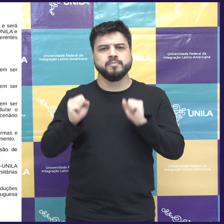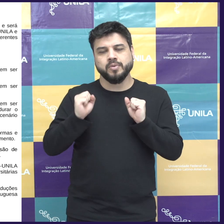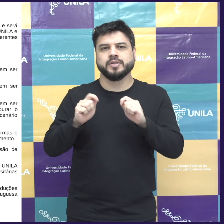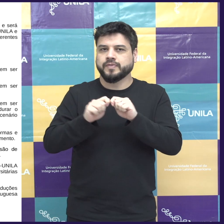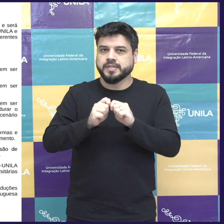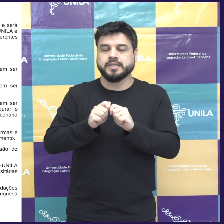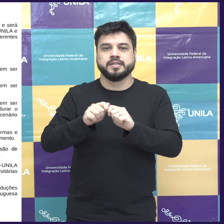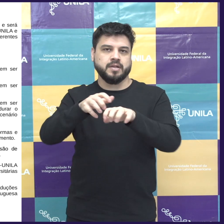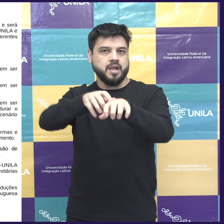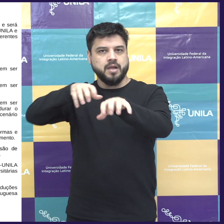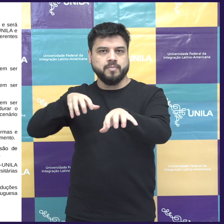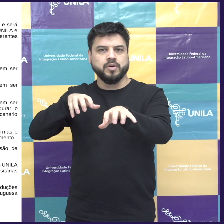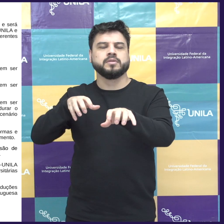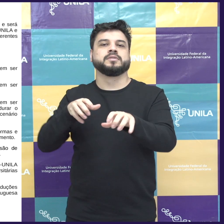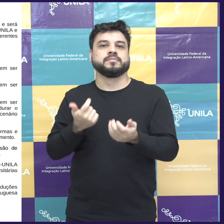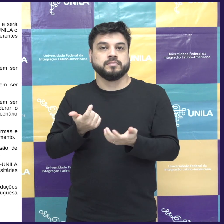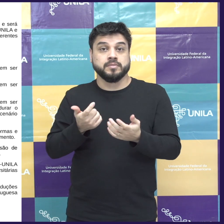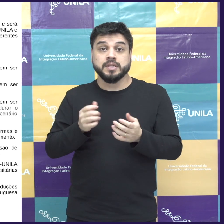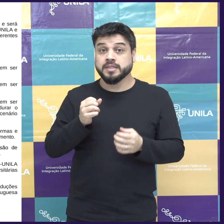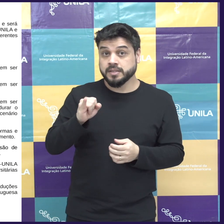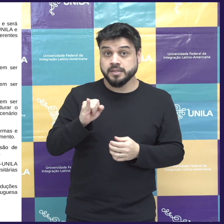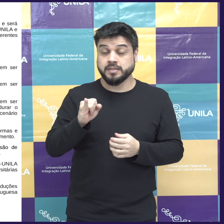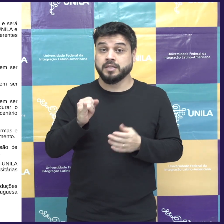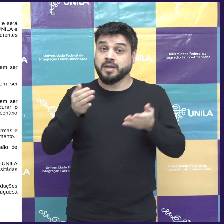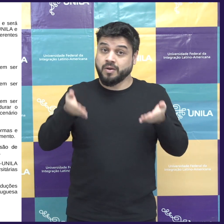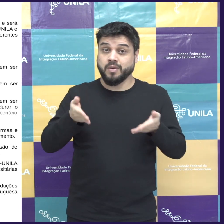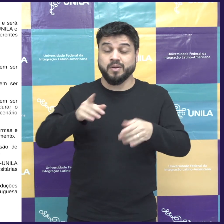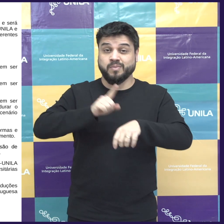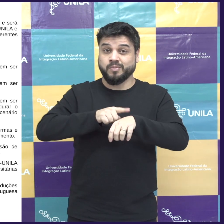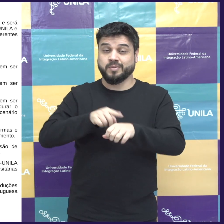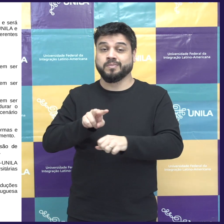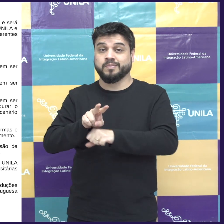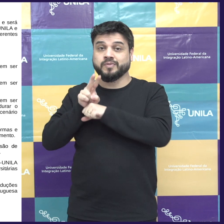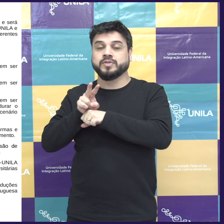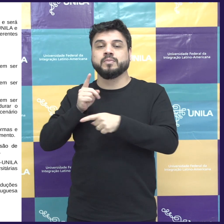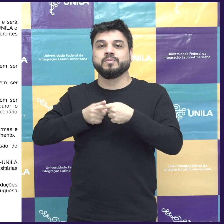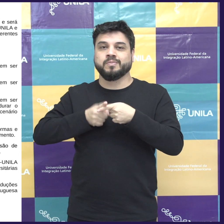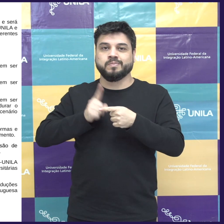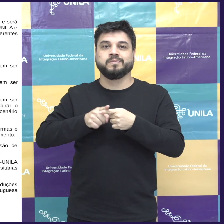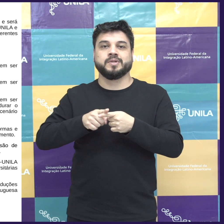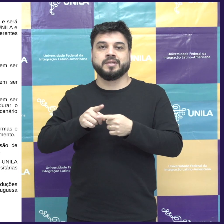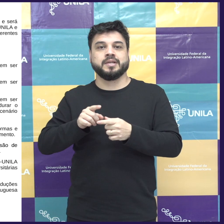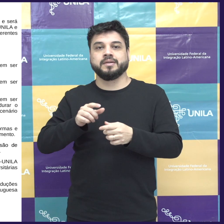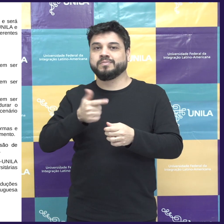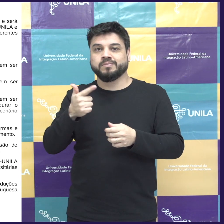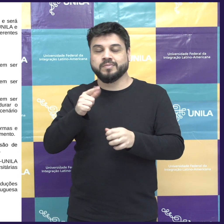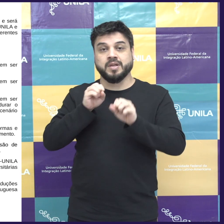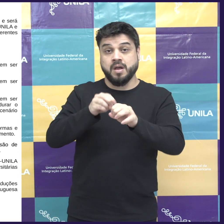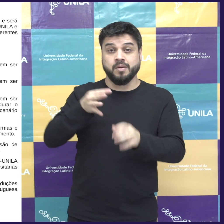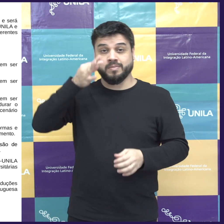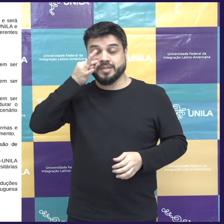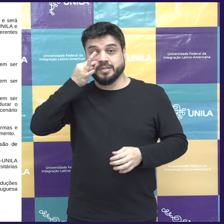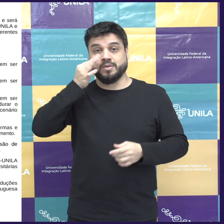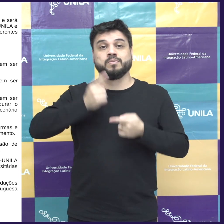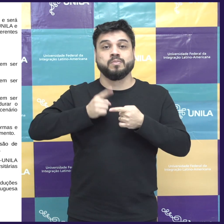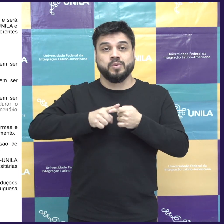formato remoto, em caráter excepcional, enquanto perdurar o cenário de suspensão das atividades presenciais na UNILA, em